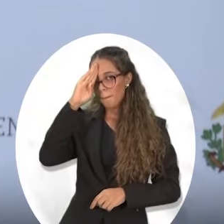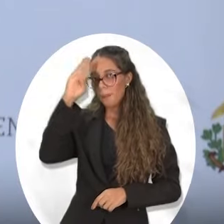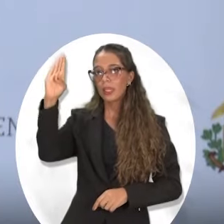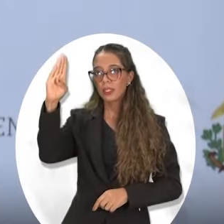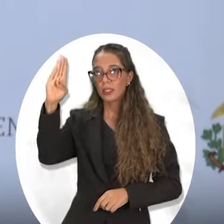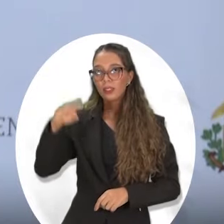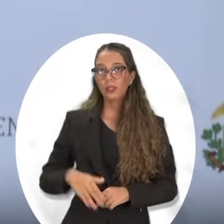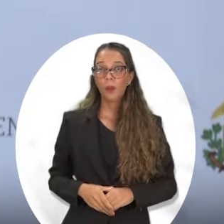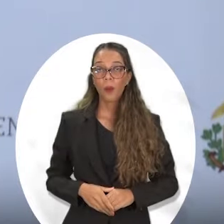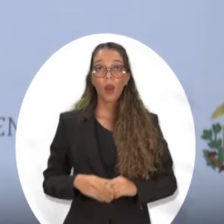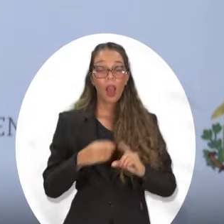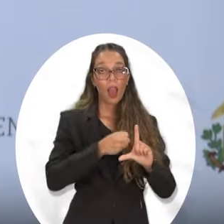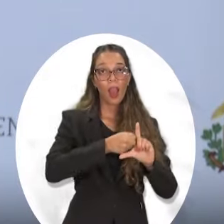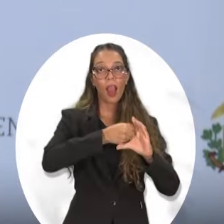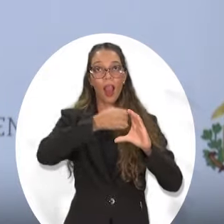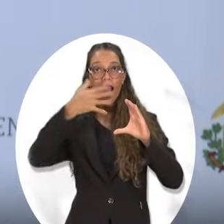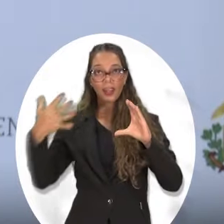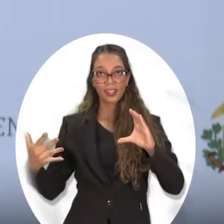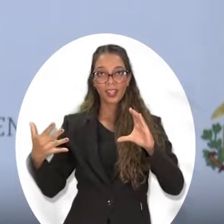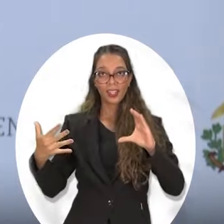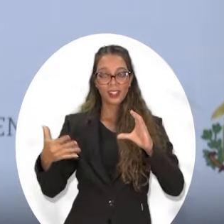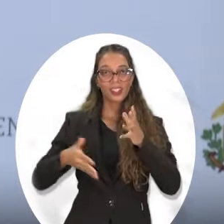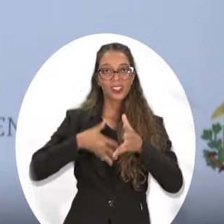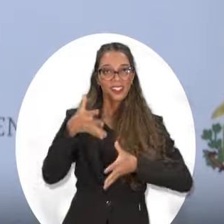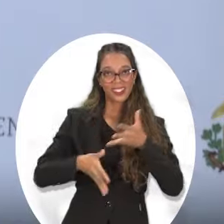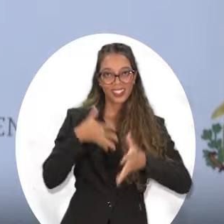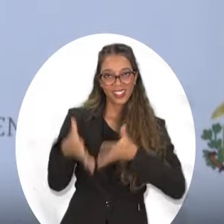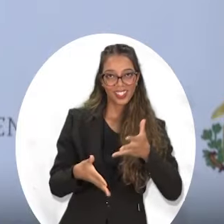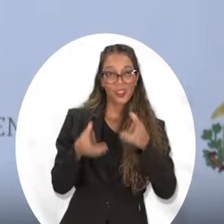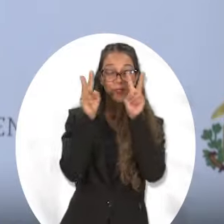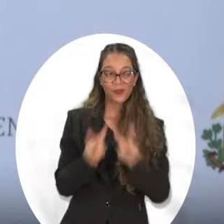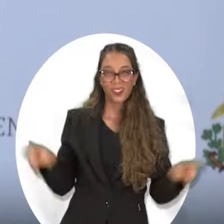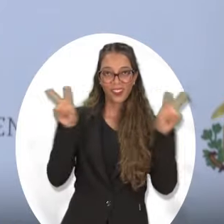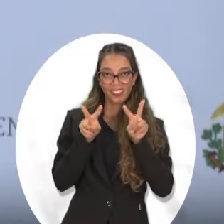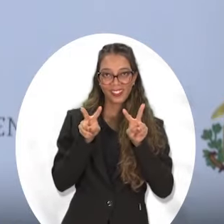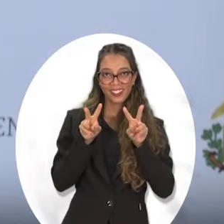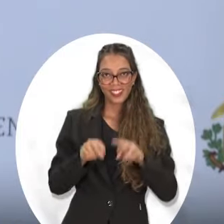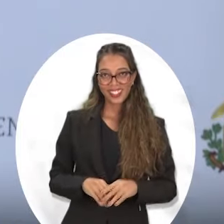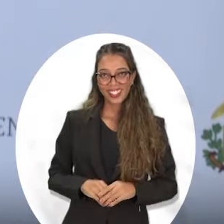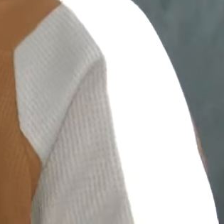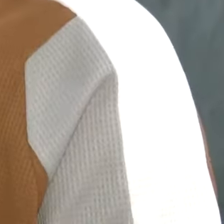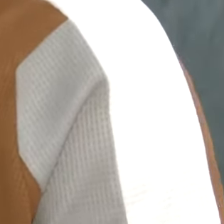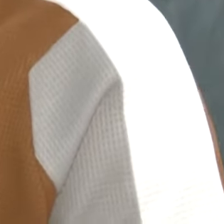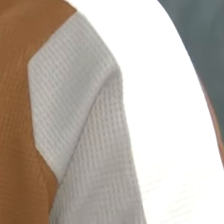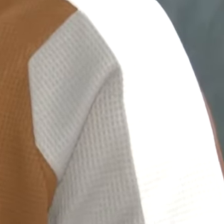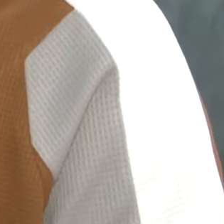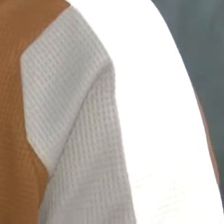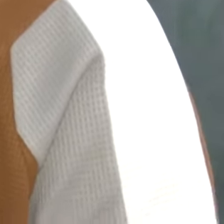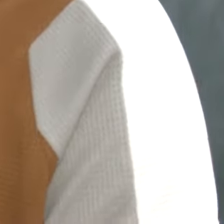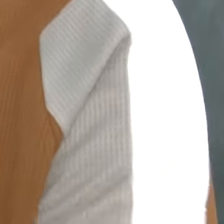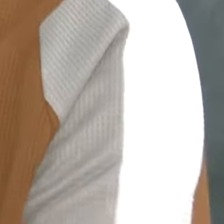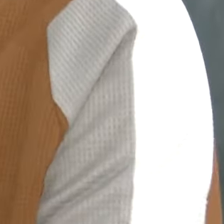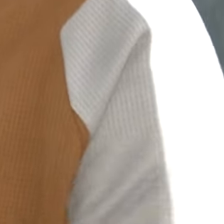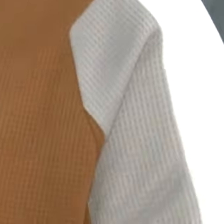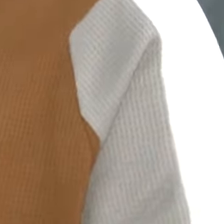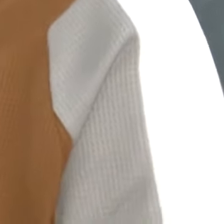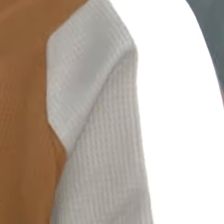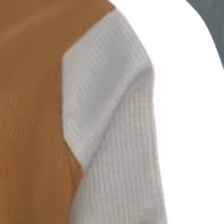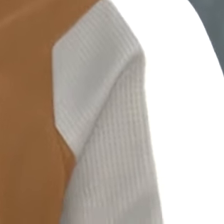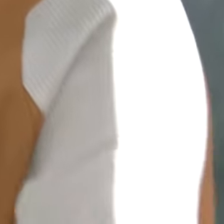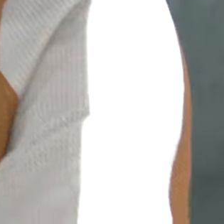prioriza uma característica fundamental na língua oficial dos surdos, o visual. O sinal é uma coisa